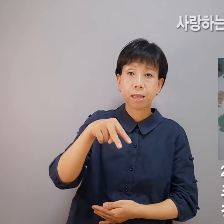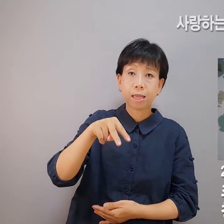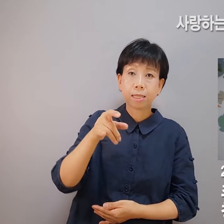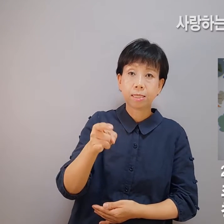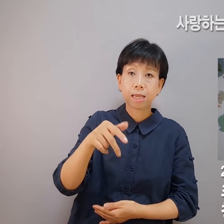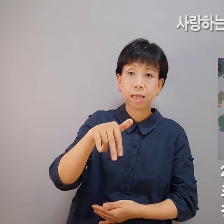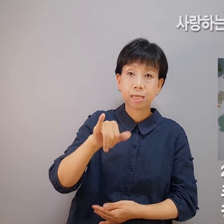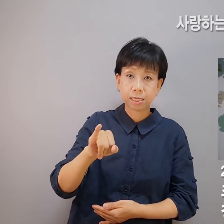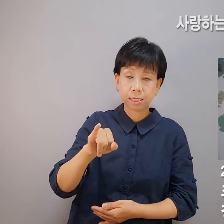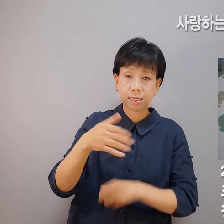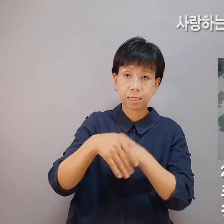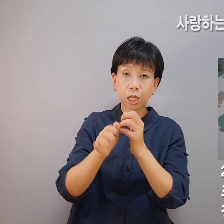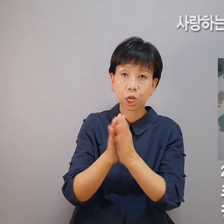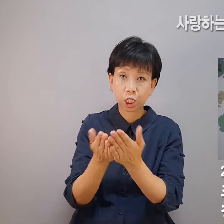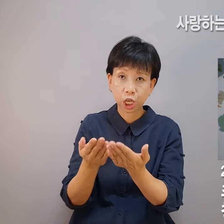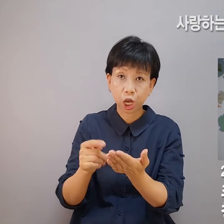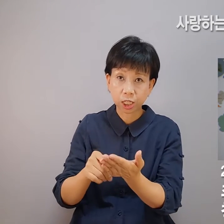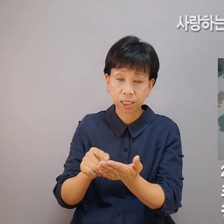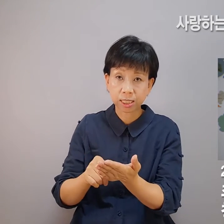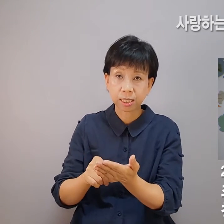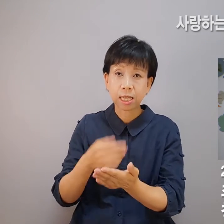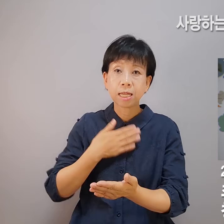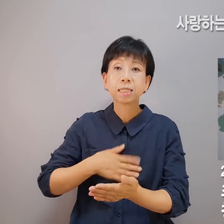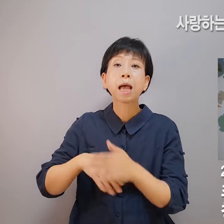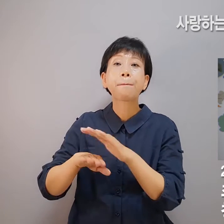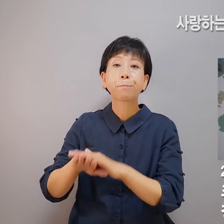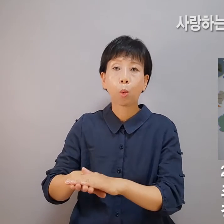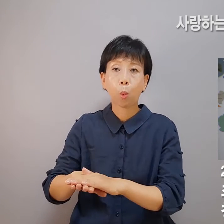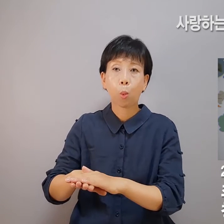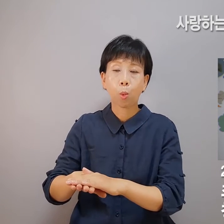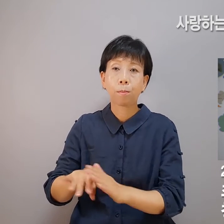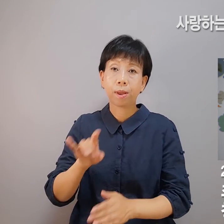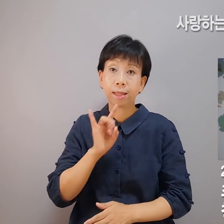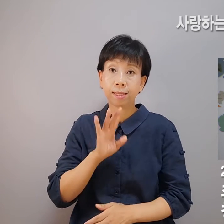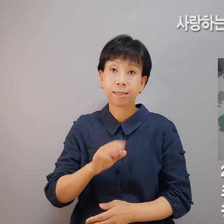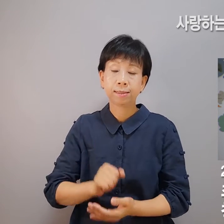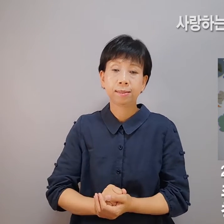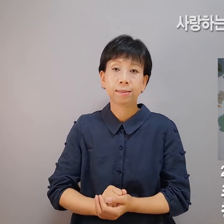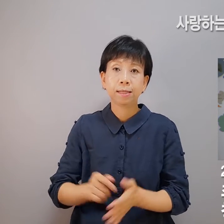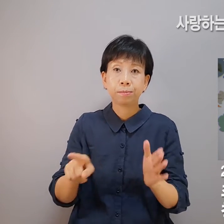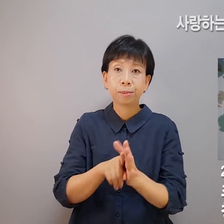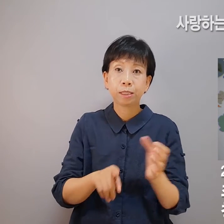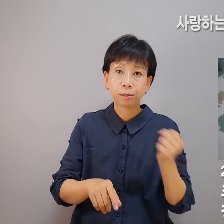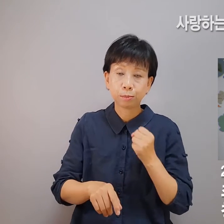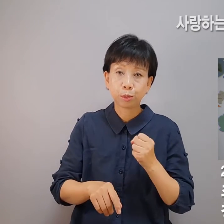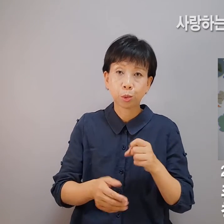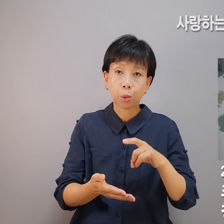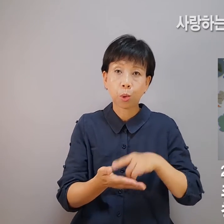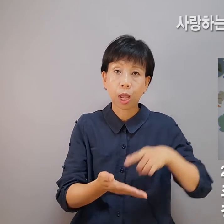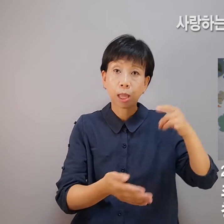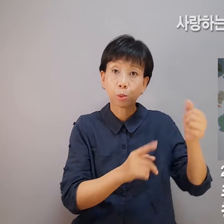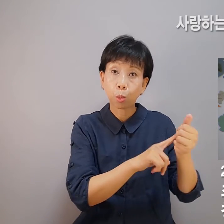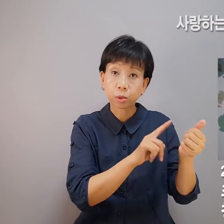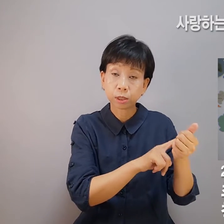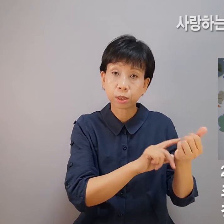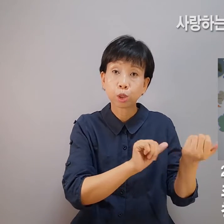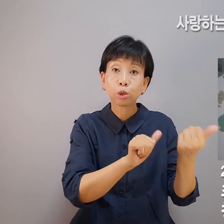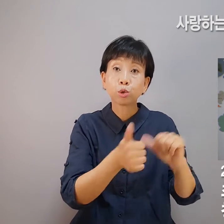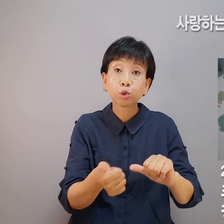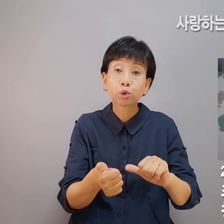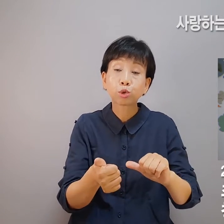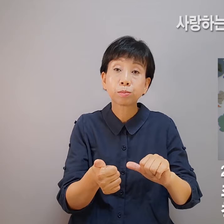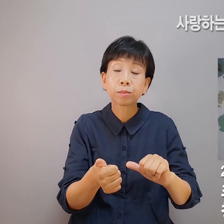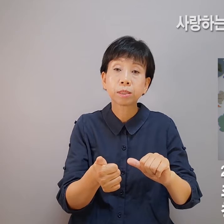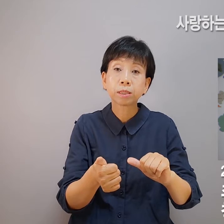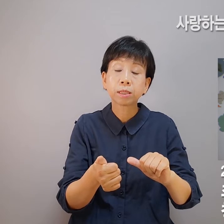적혀 있어요. 히브리서 11장 5절이 믿음의 행위로 에녹은 죽음을 완전히 건너뛰었습니다. 하나님이 그를